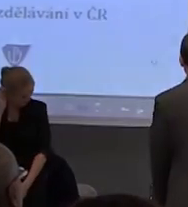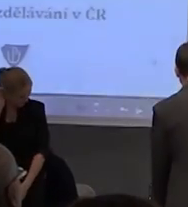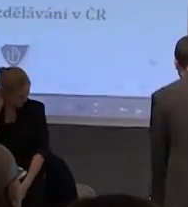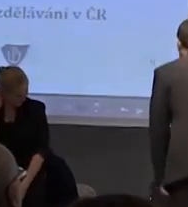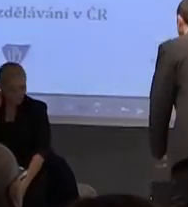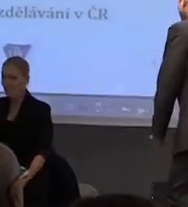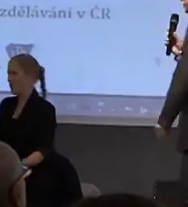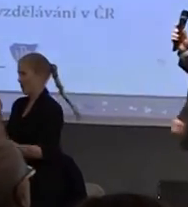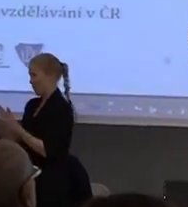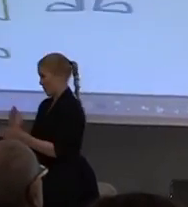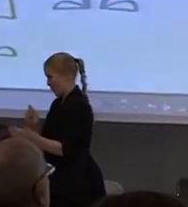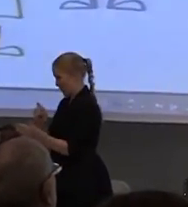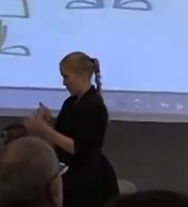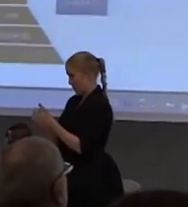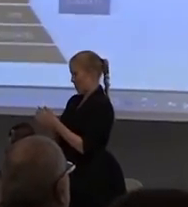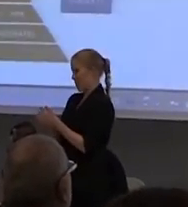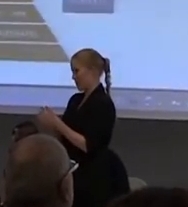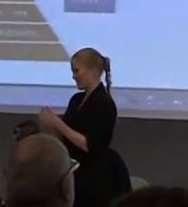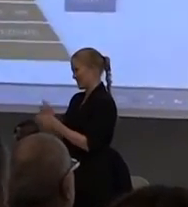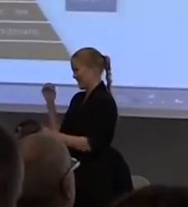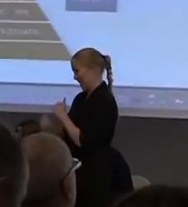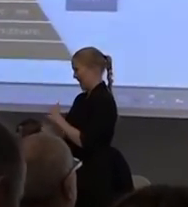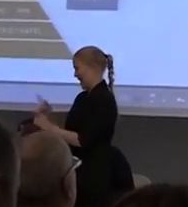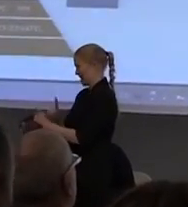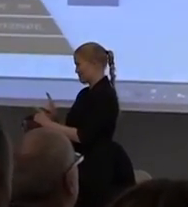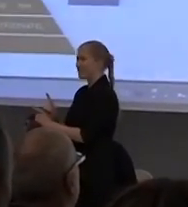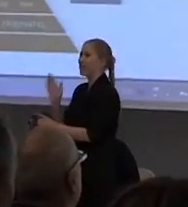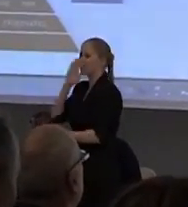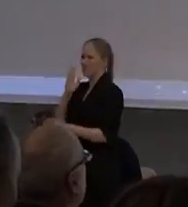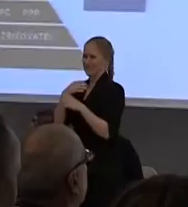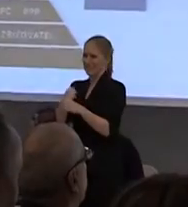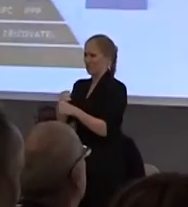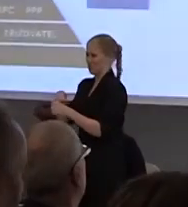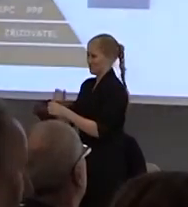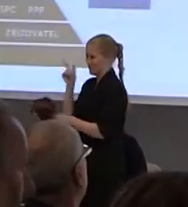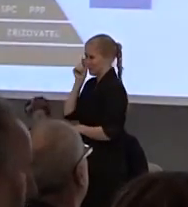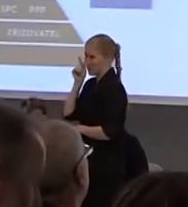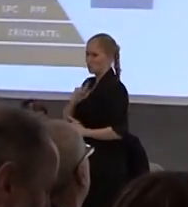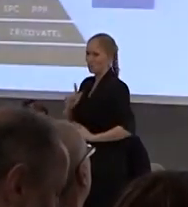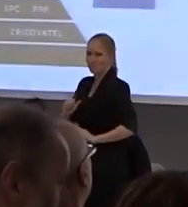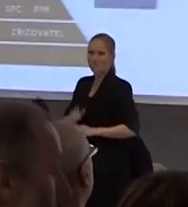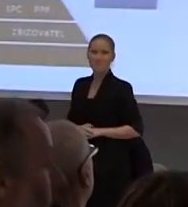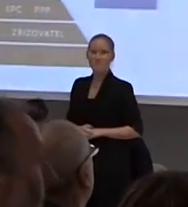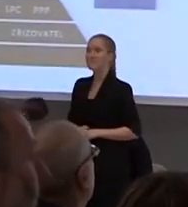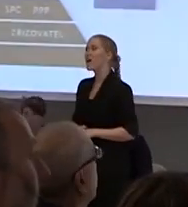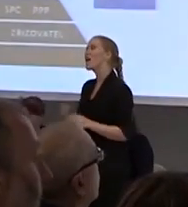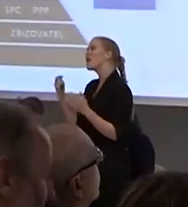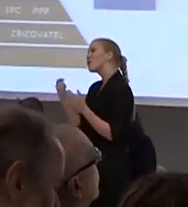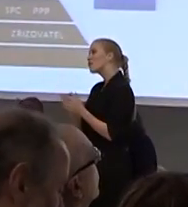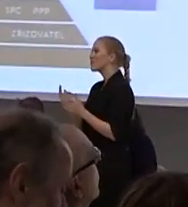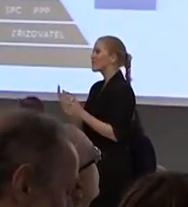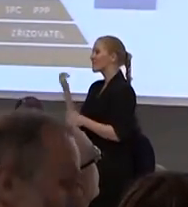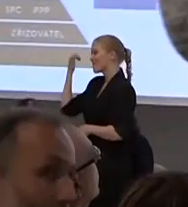Už se blížíme k plánované 11. hodině, ale vydržte prosím ještě několik minut, bychom vám chtěli takovou detailnější